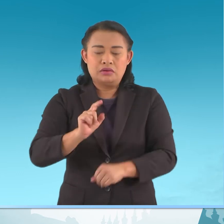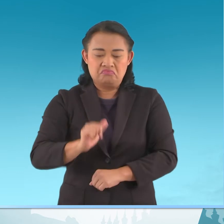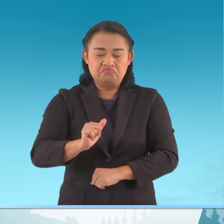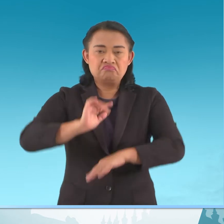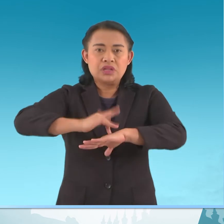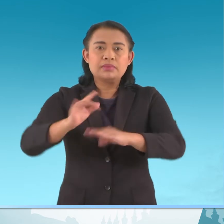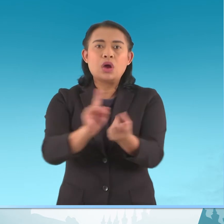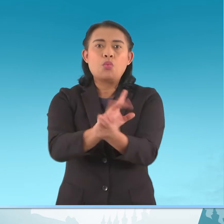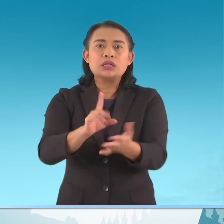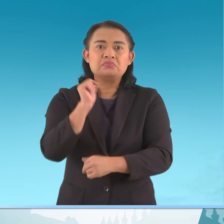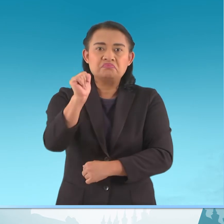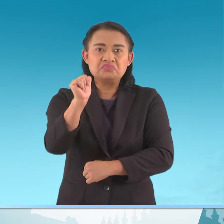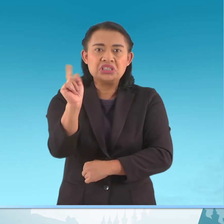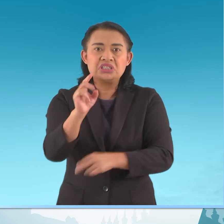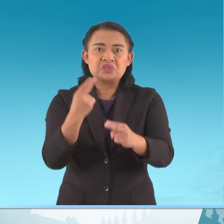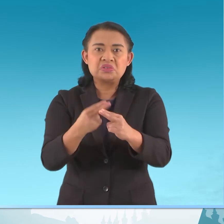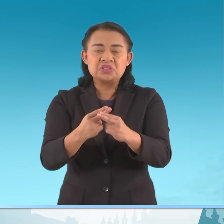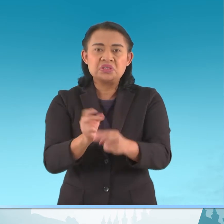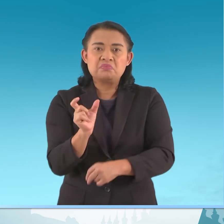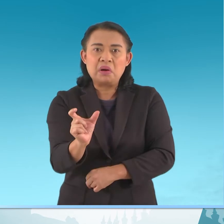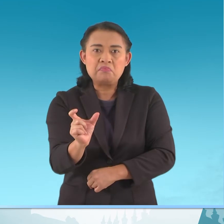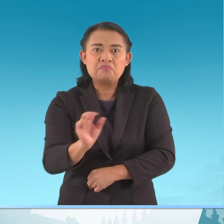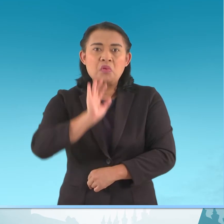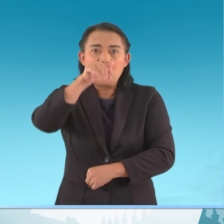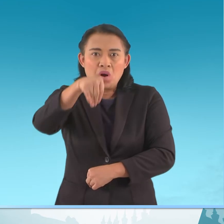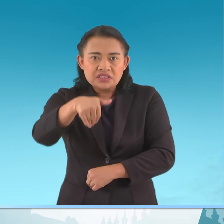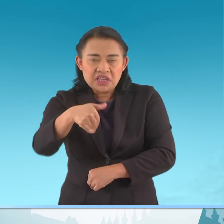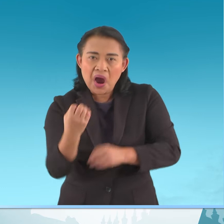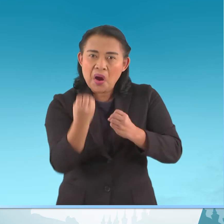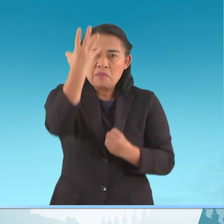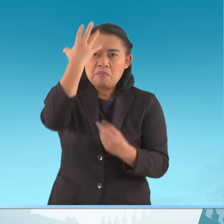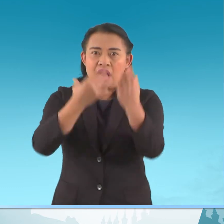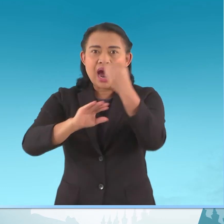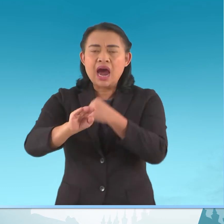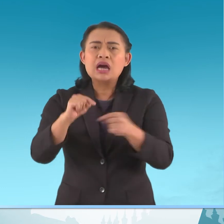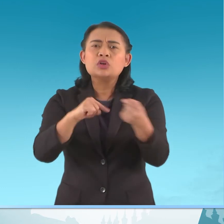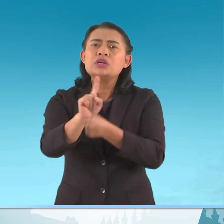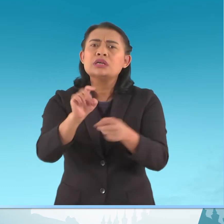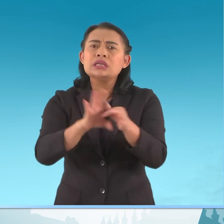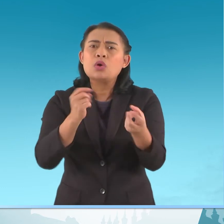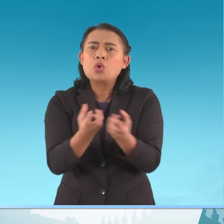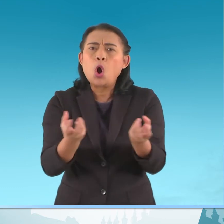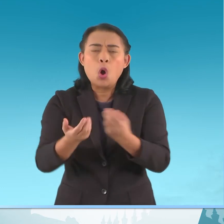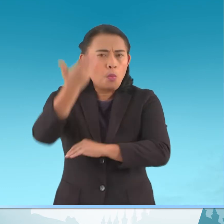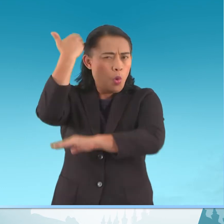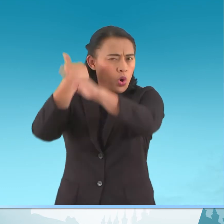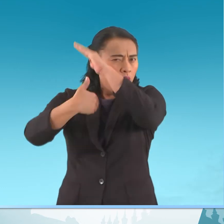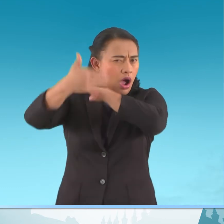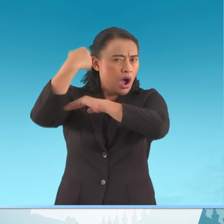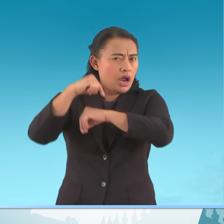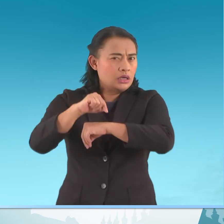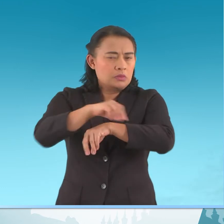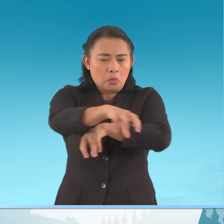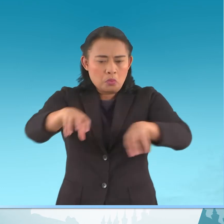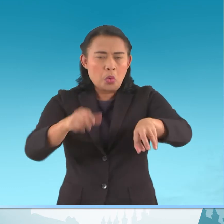วัฒนธรรมอย่างมากจนได้สมญานามว่าเป็นดินแดนช้างป่างานinครับซึ่งก็หมายถึงเป็นดินแดนวัตถุโบราณและ